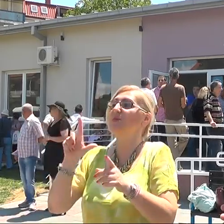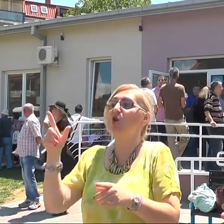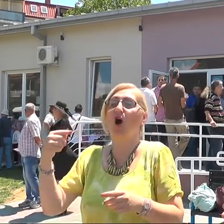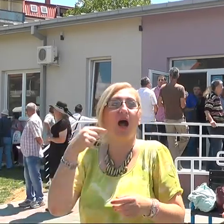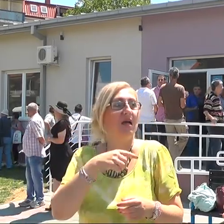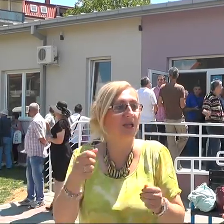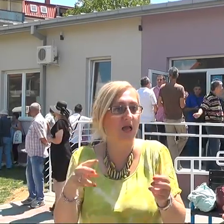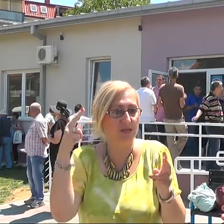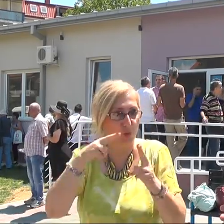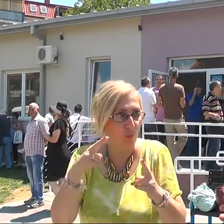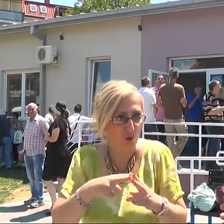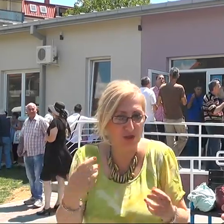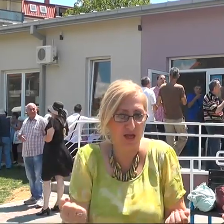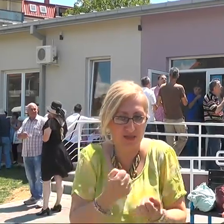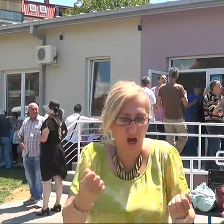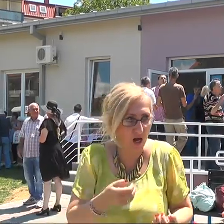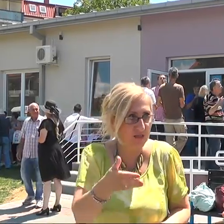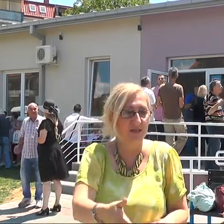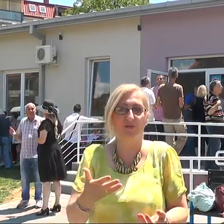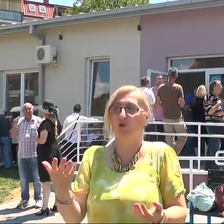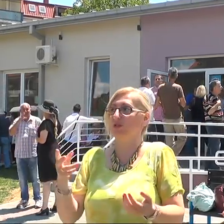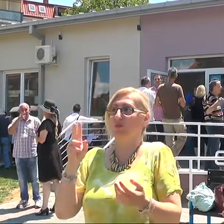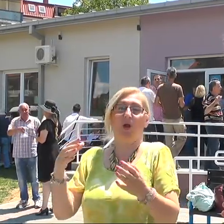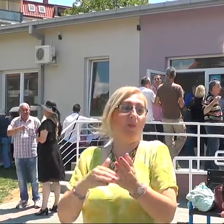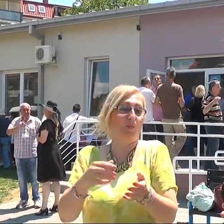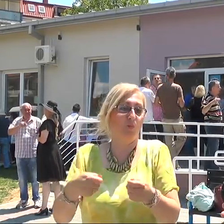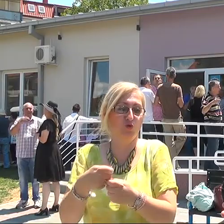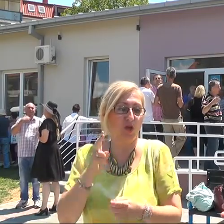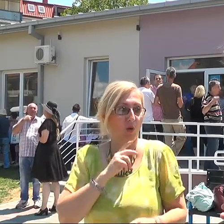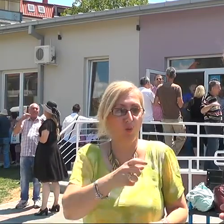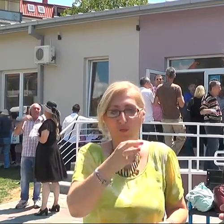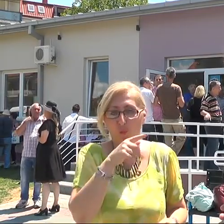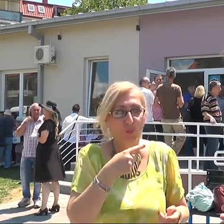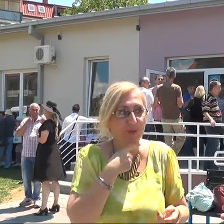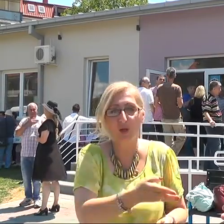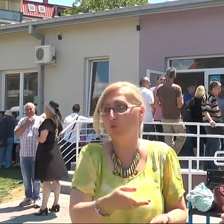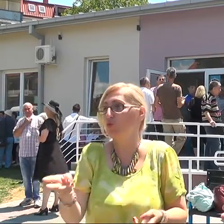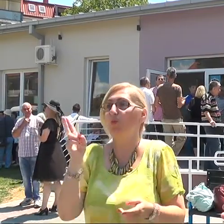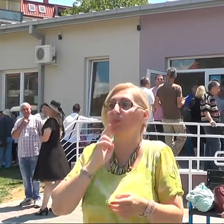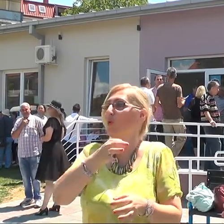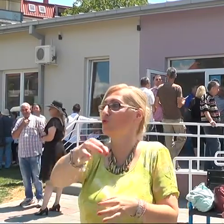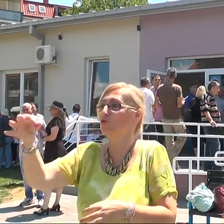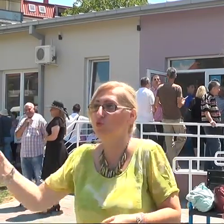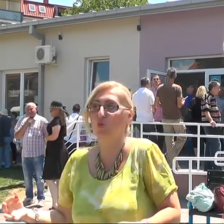mala mesta, male lokalne samouprave upoznale sa aktivnostima udruženja gluvih, konkretno evo sada u